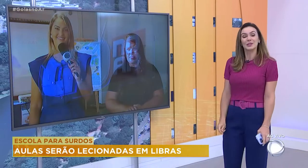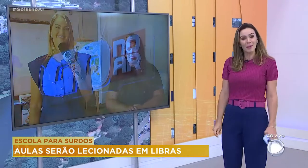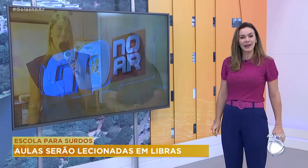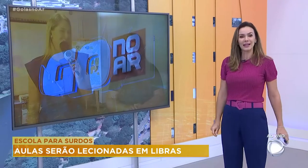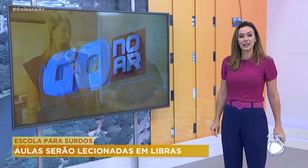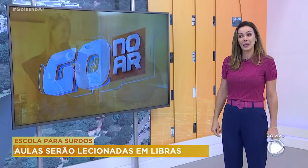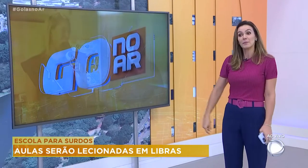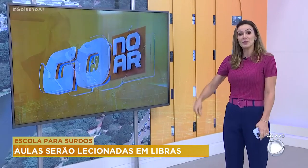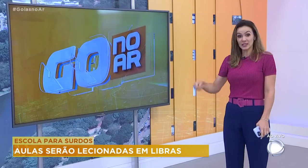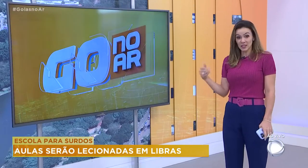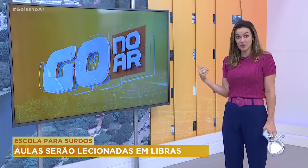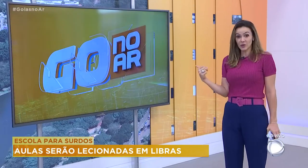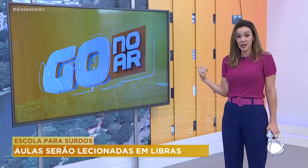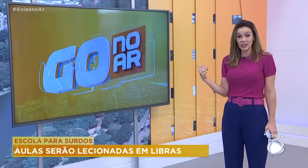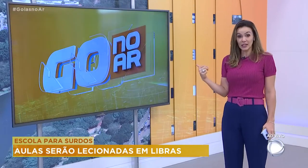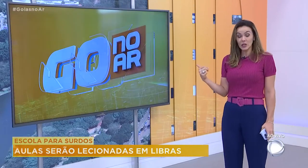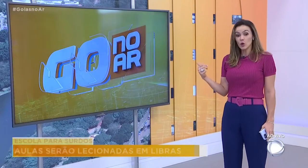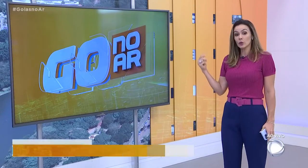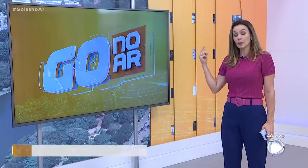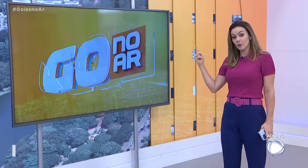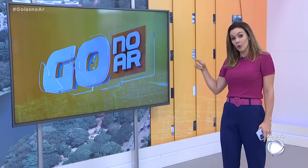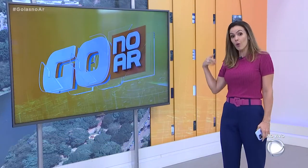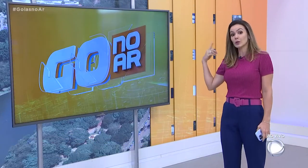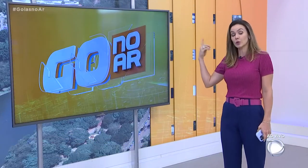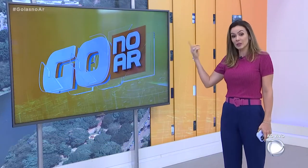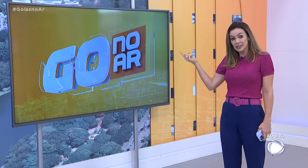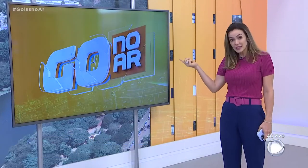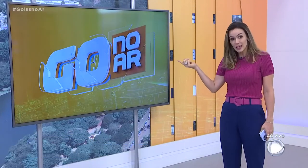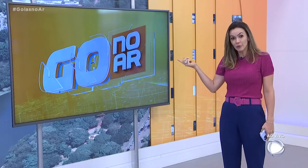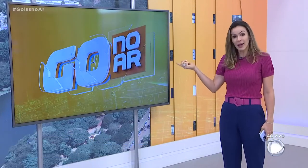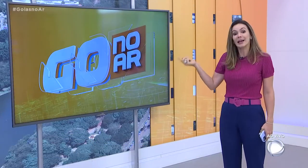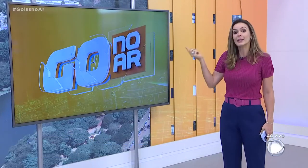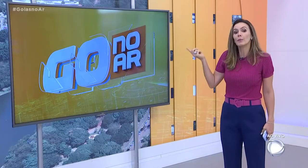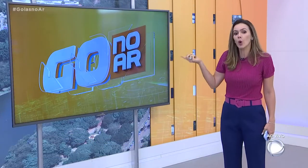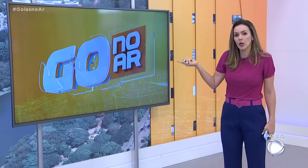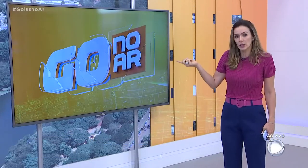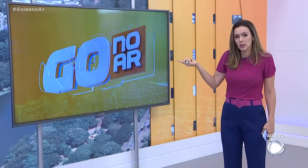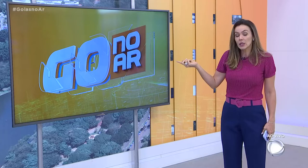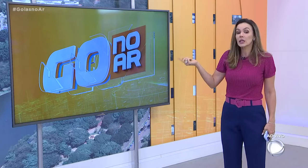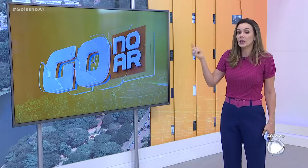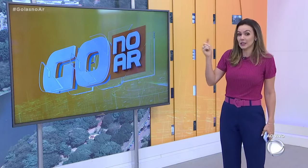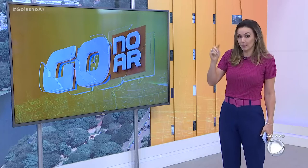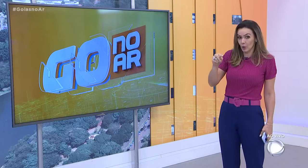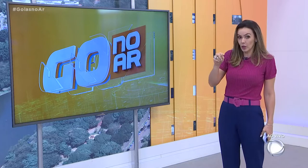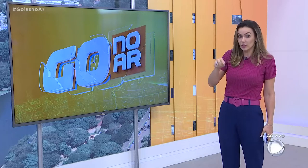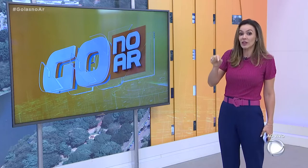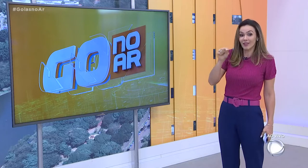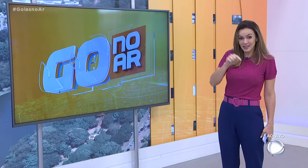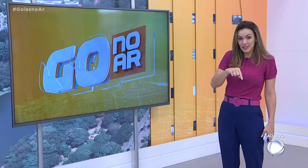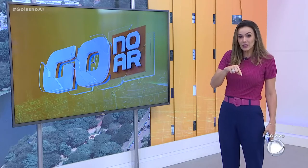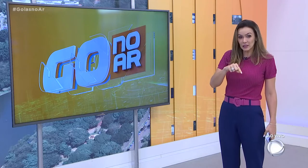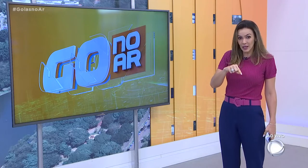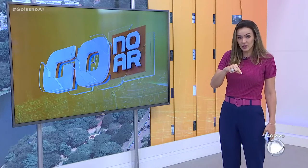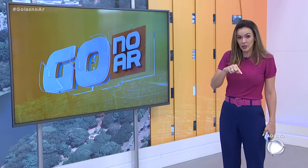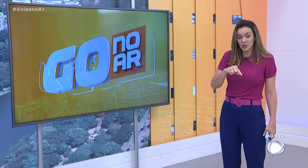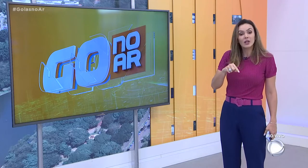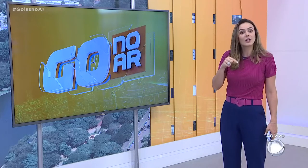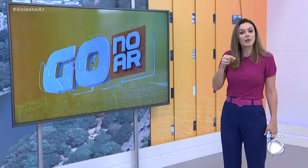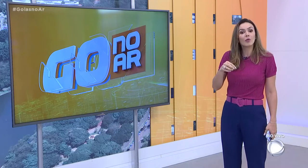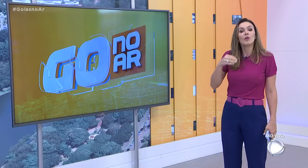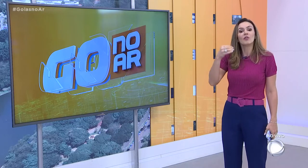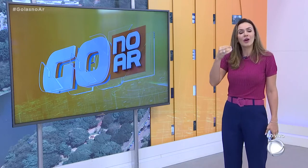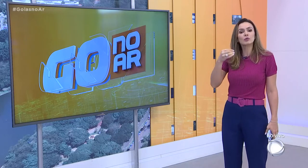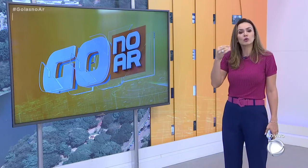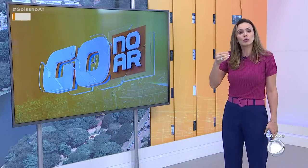precisam, que bacana, né, e vocês viram lá, né, o que provocou a surdez dele foi a catapora, e catapora tem vacina, tá, gente,